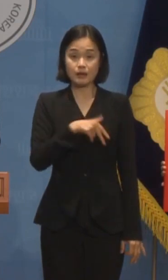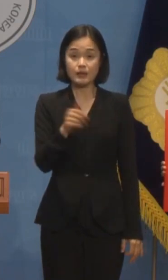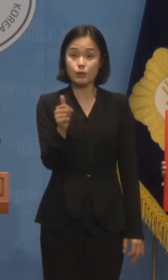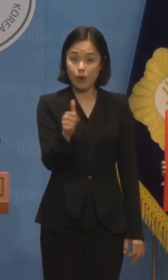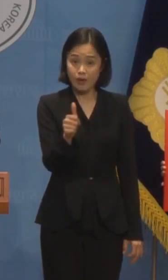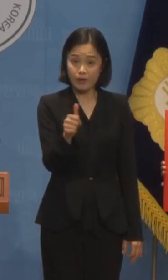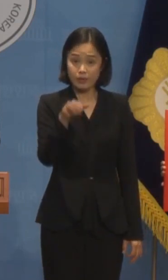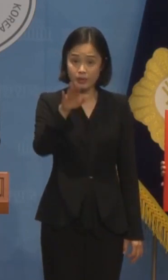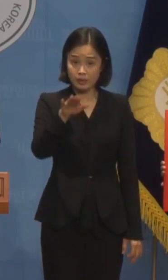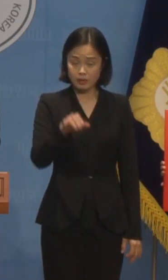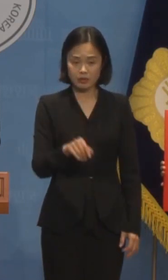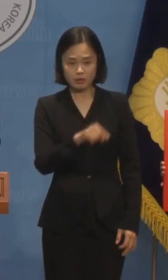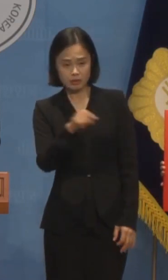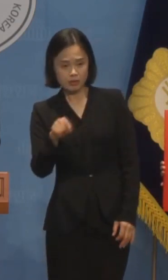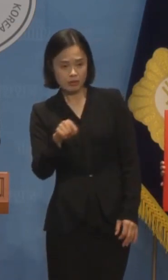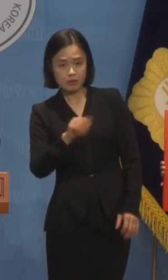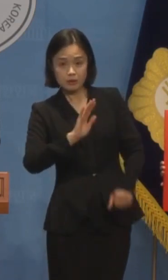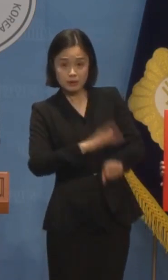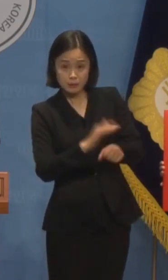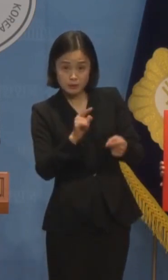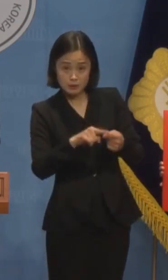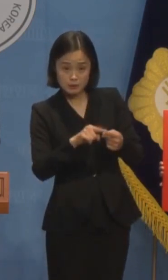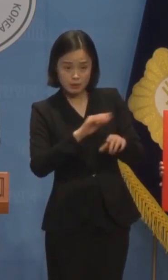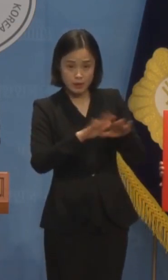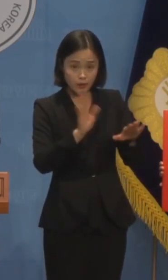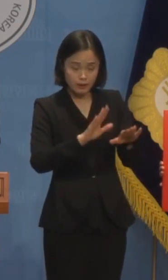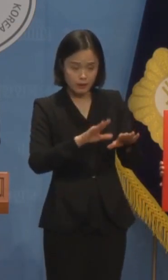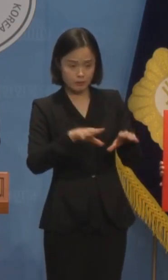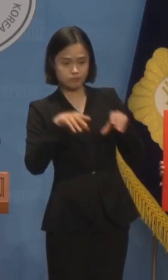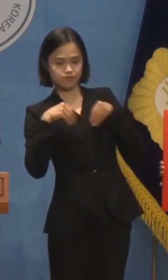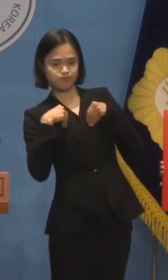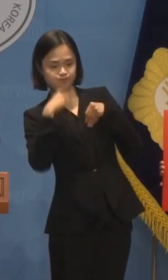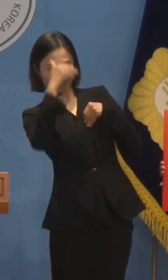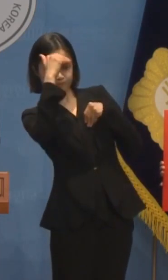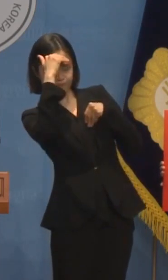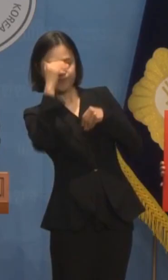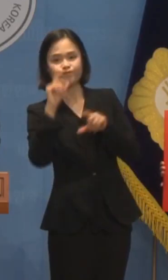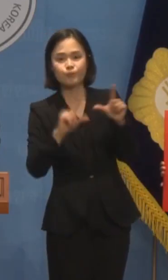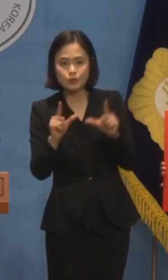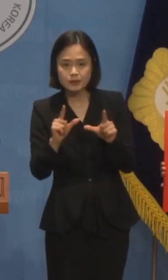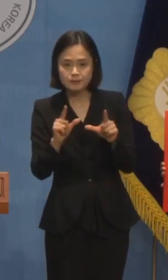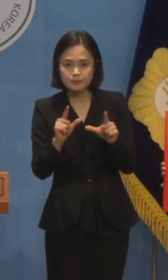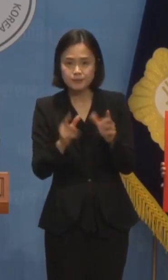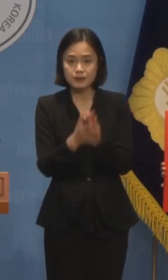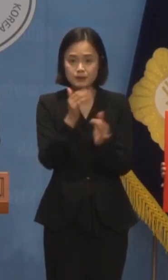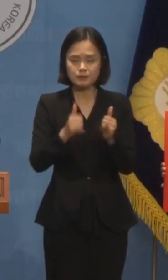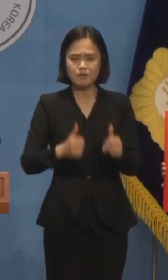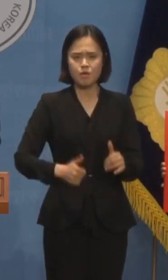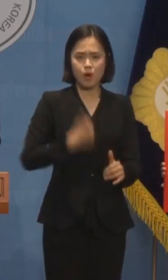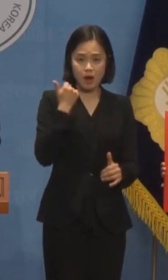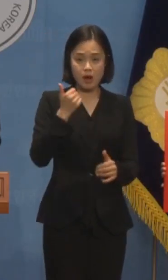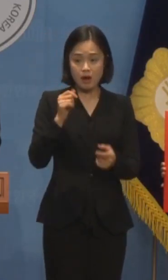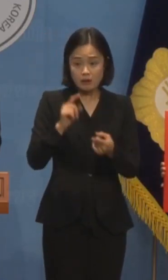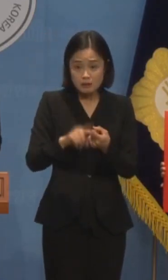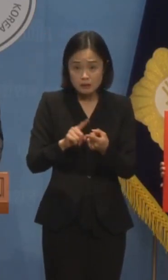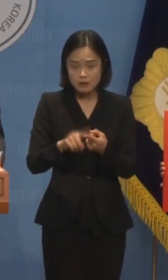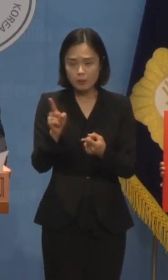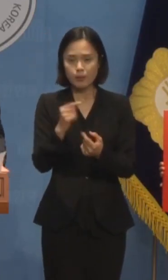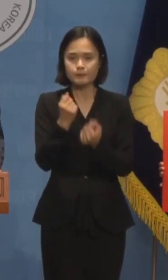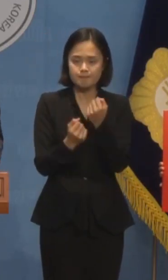지역구에서 강 건너 불구경하듯 지켜보면서 분노하는 시민들에게 아무런 입장 발표도 하지 않고 있는